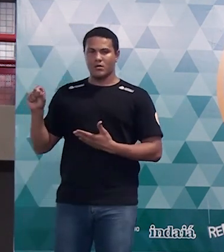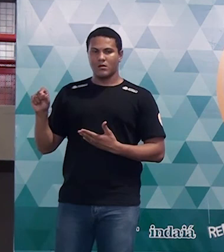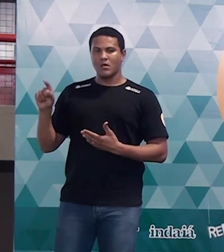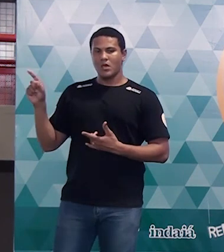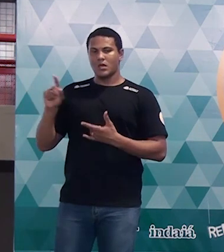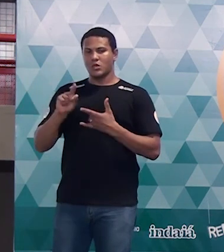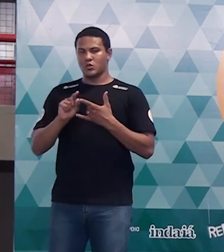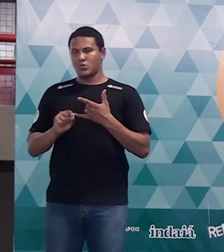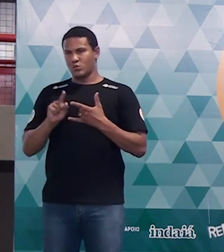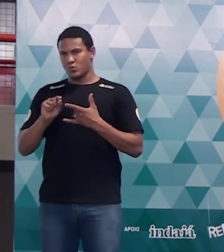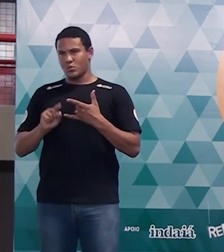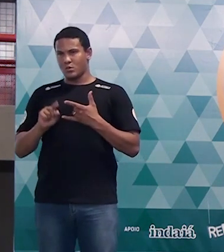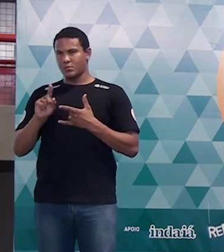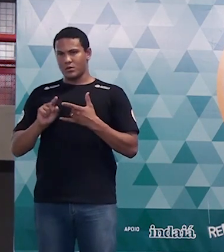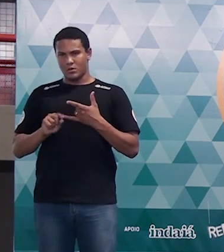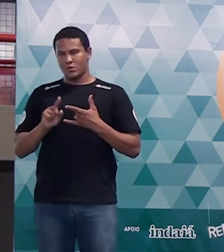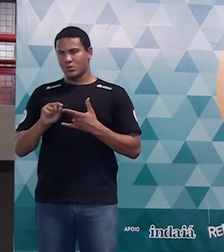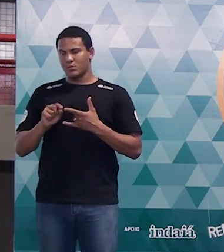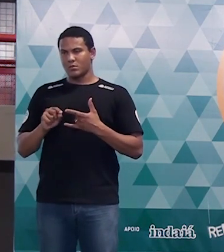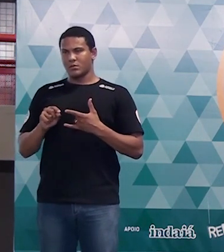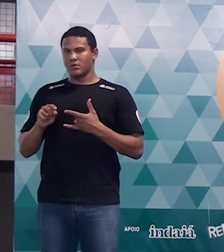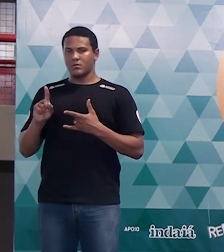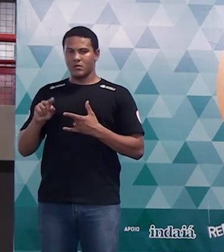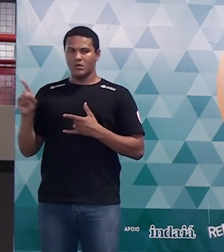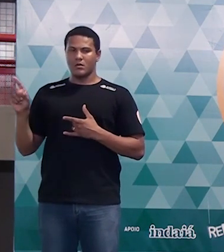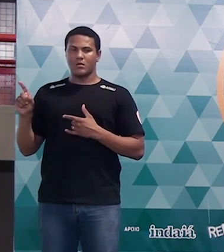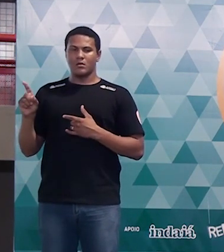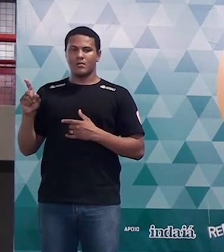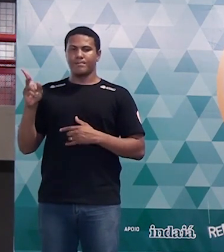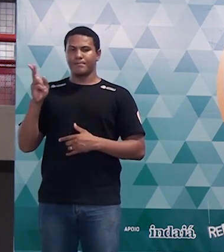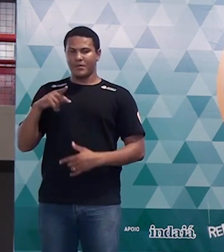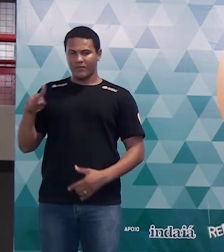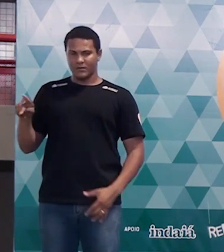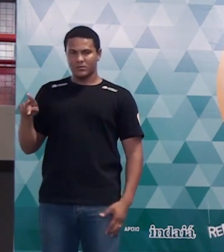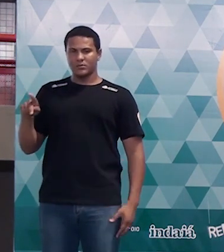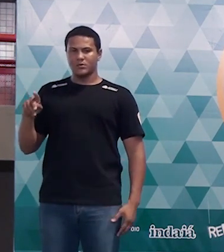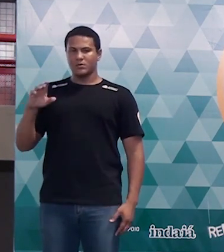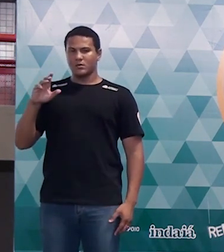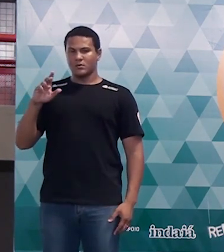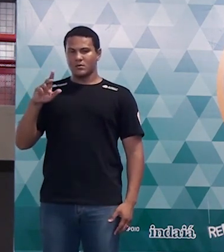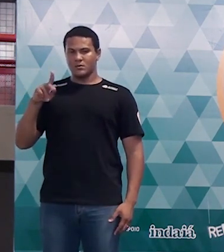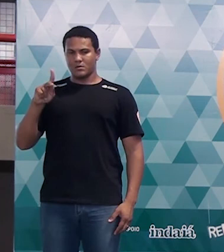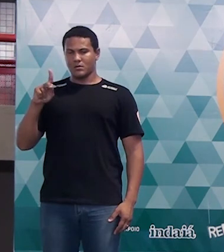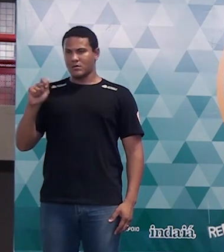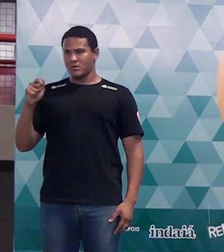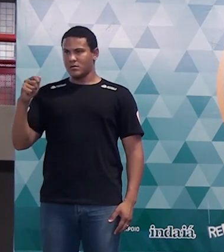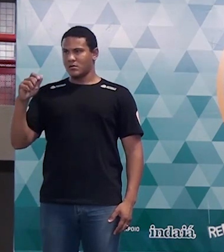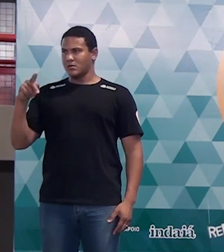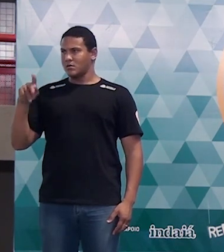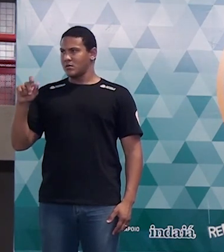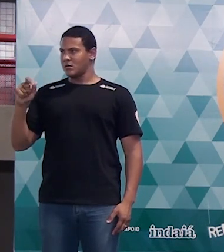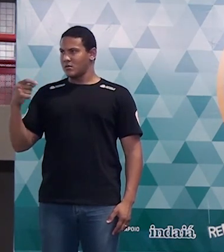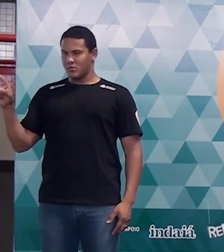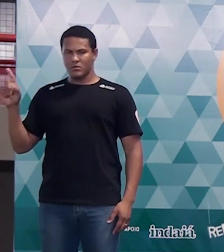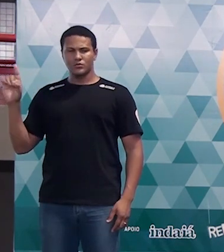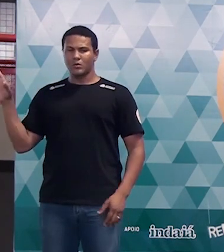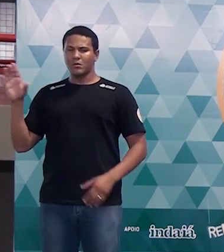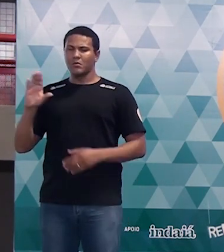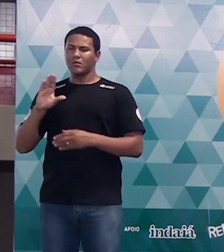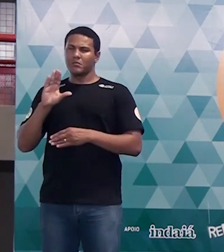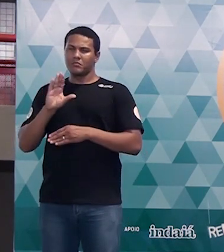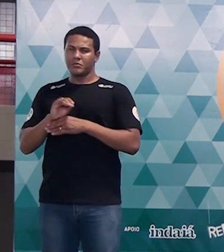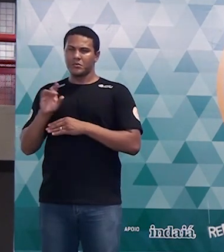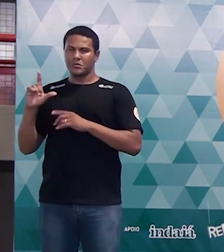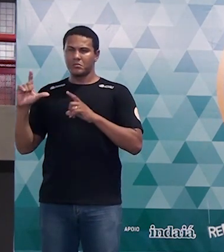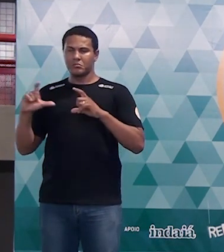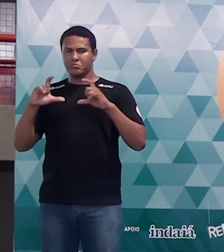no YouTube, tá? É professor Cancão. Aí é só uma foto que eu tirei